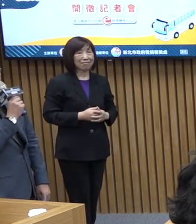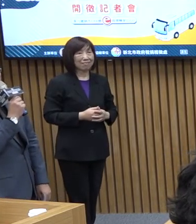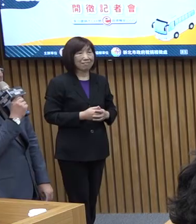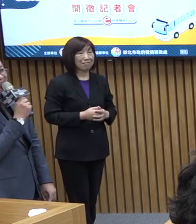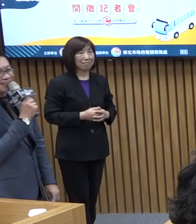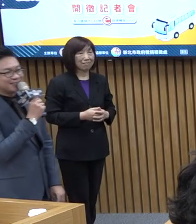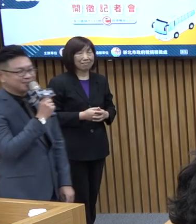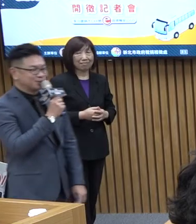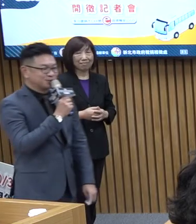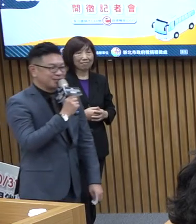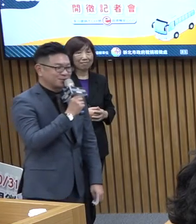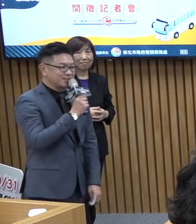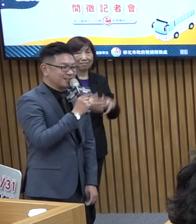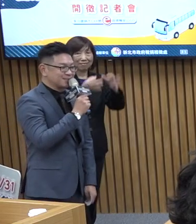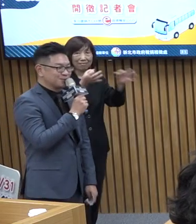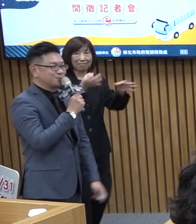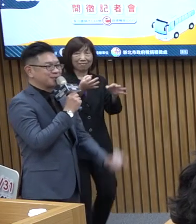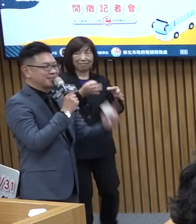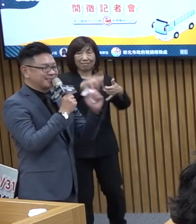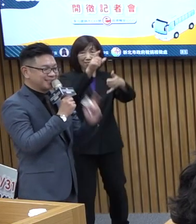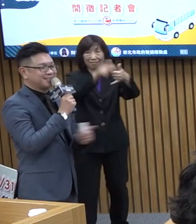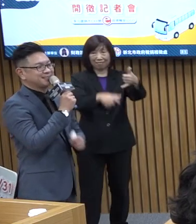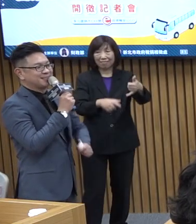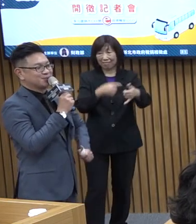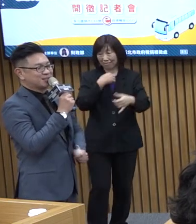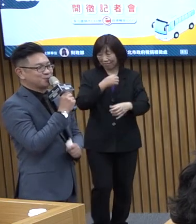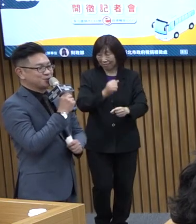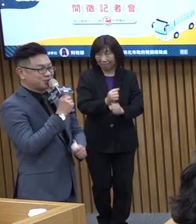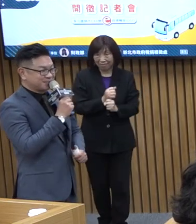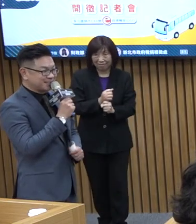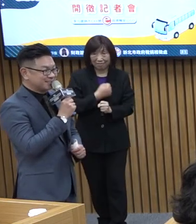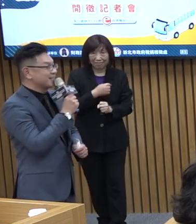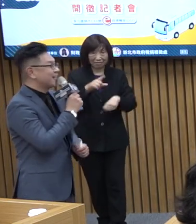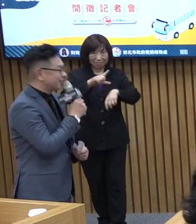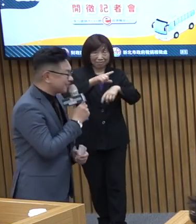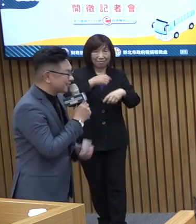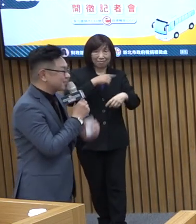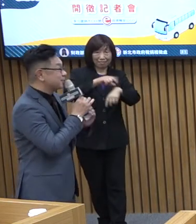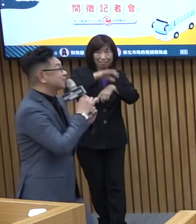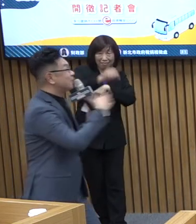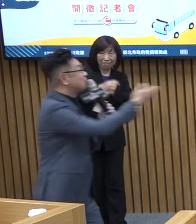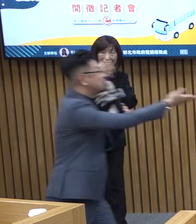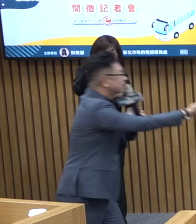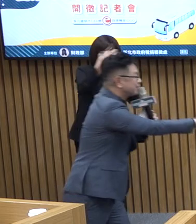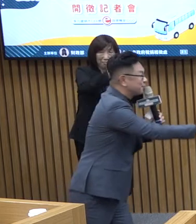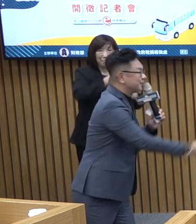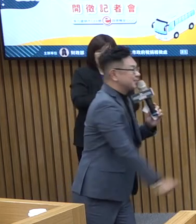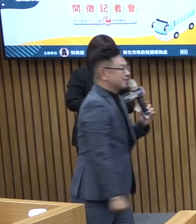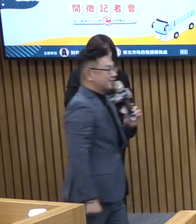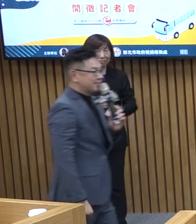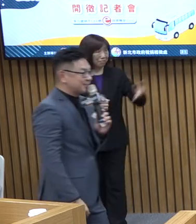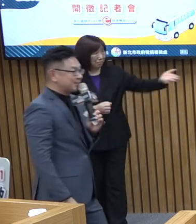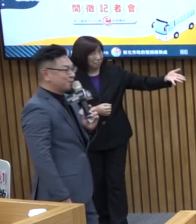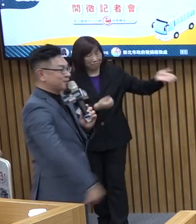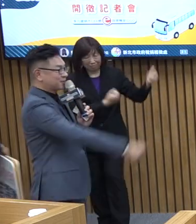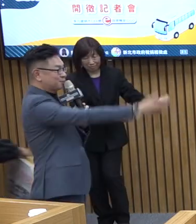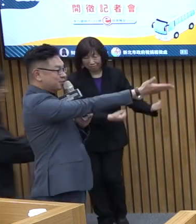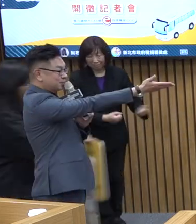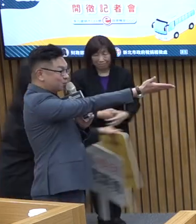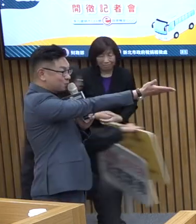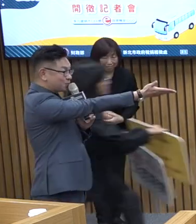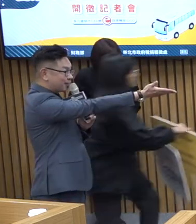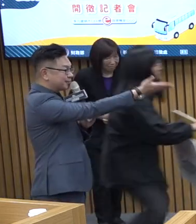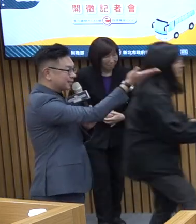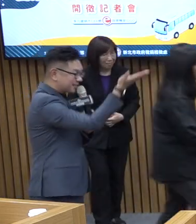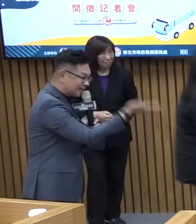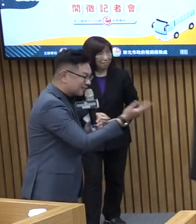税义务纳税人务必一定要掌握时间。好的，谢长官请留步。那么呢，在今天呢，我要特别